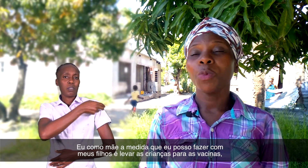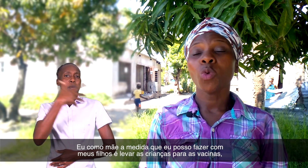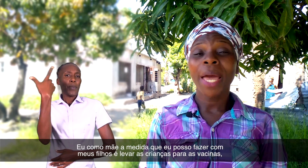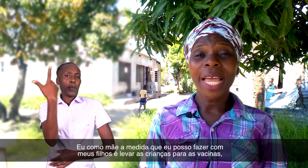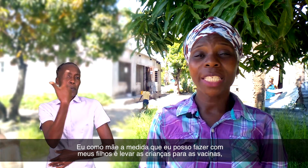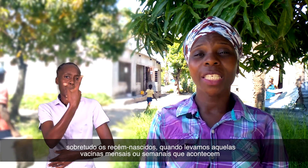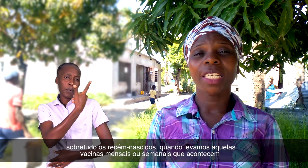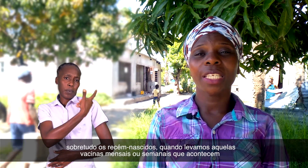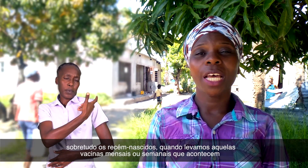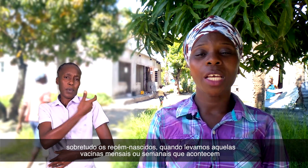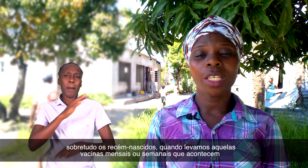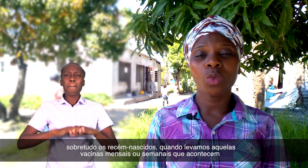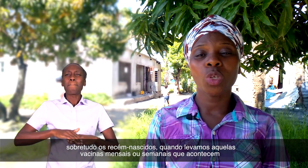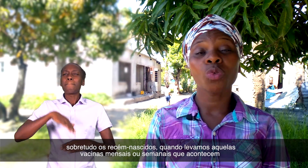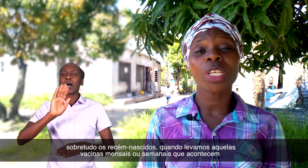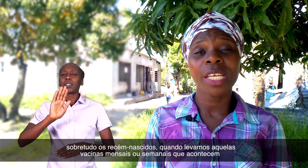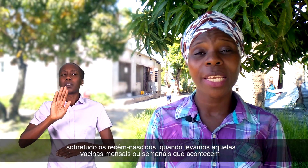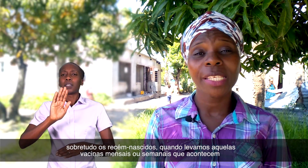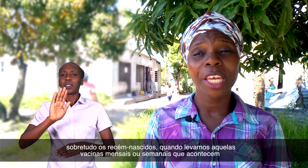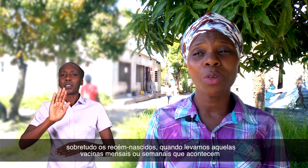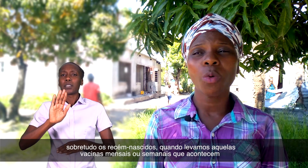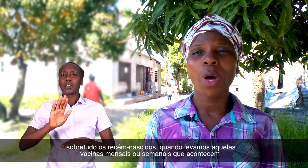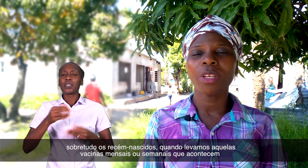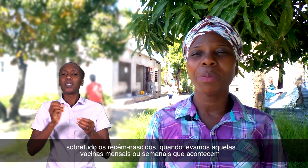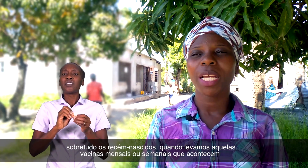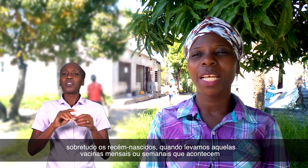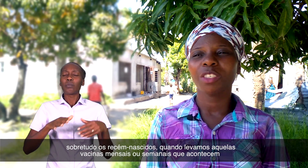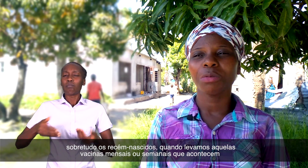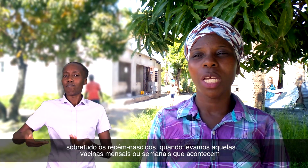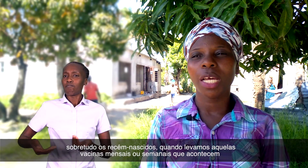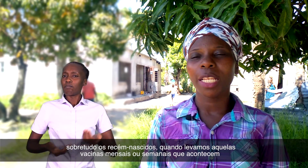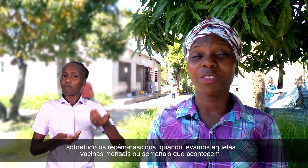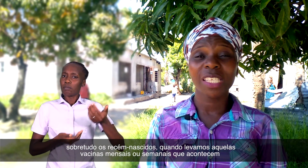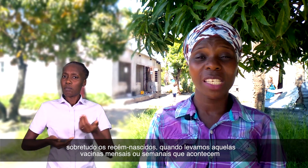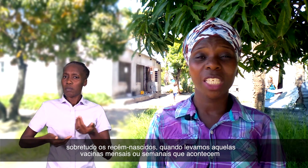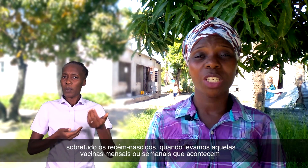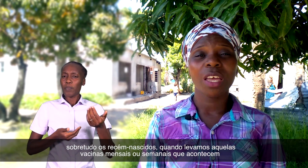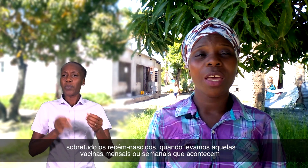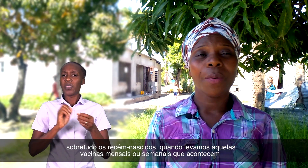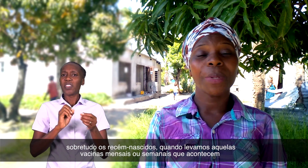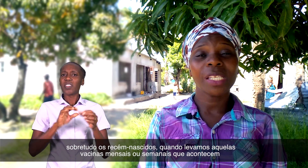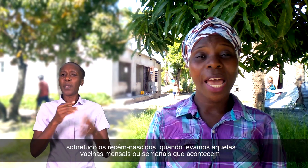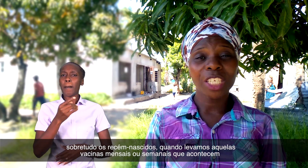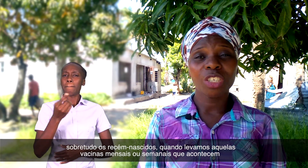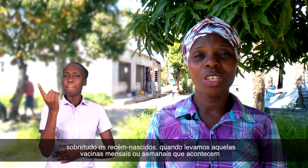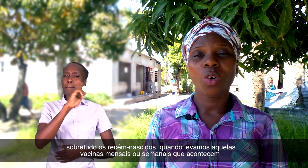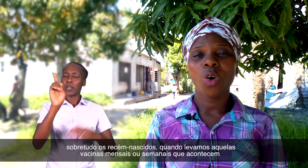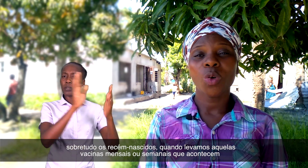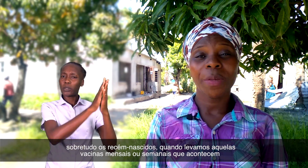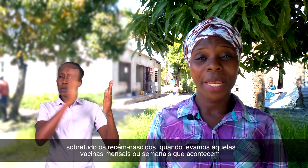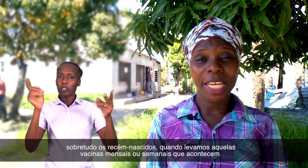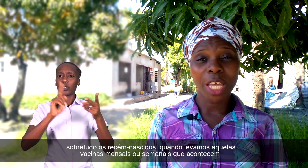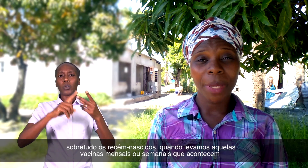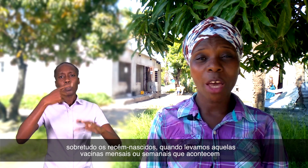e muito mais no recém-nascido, quando levamos naquelas vacinas mensais